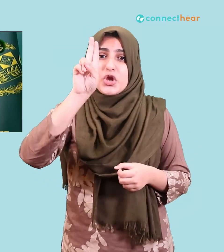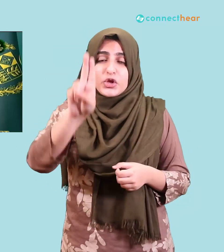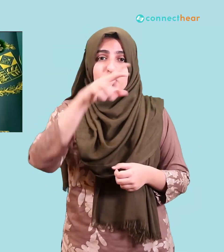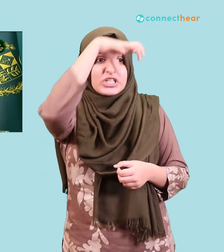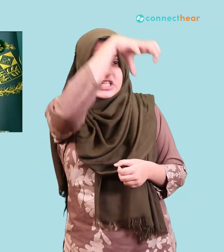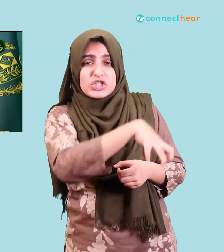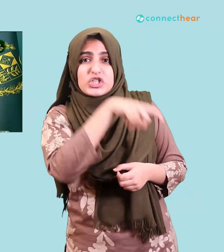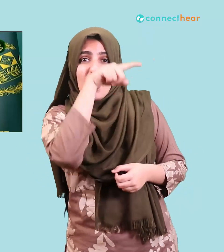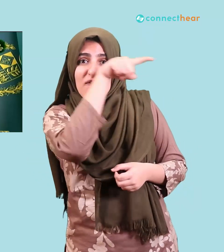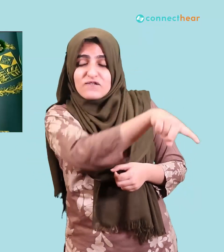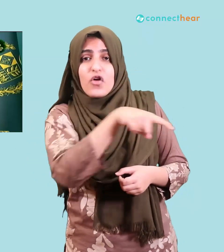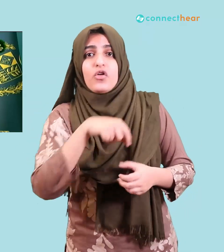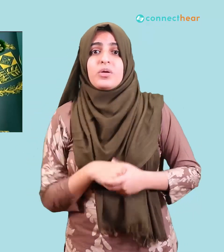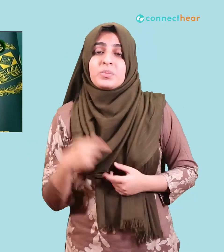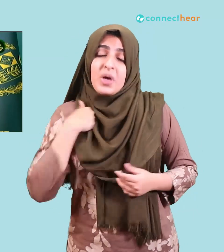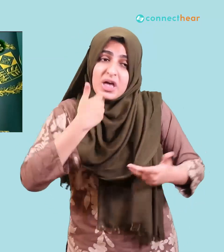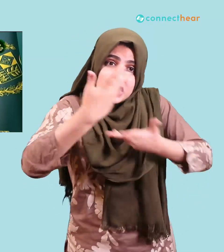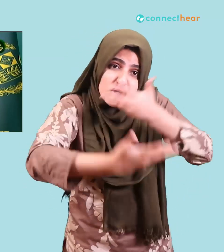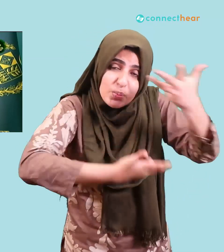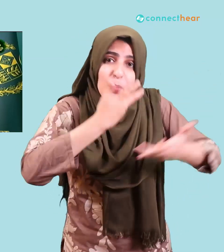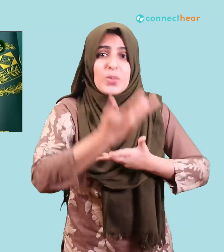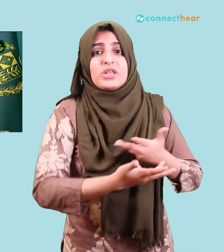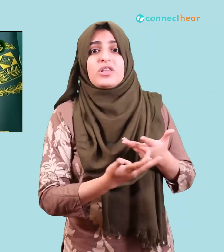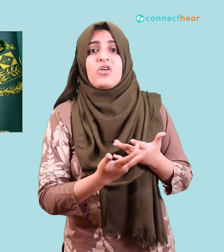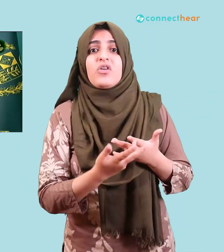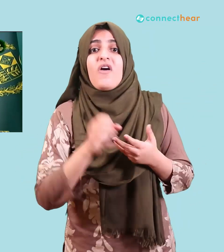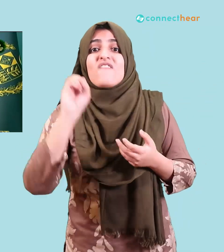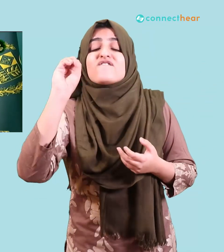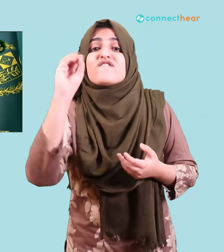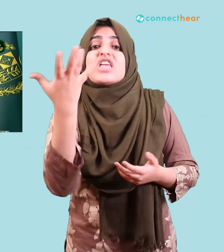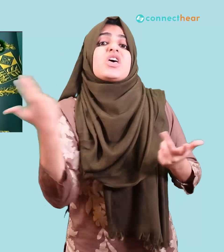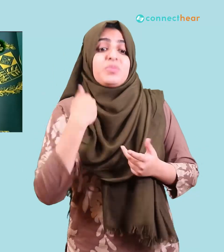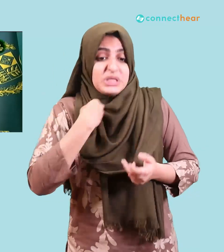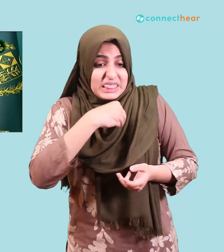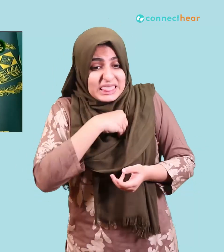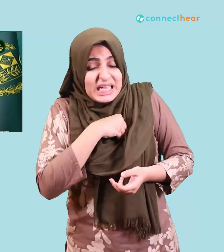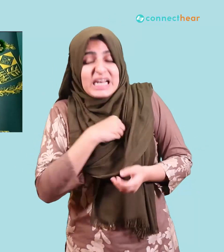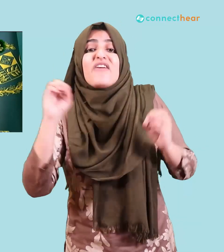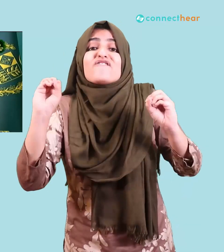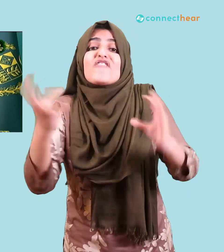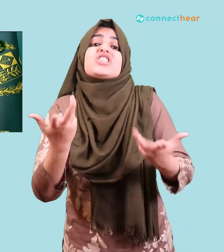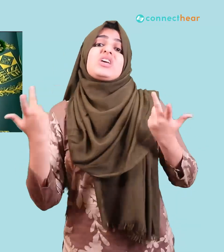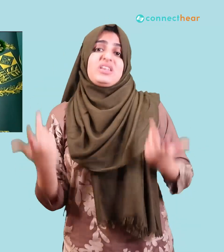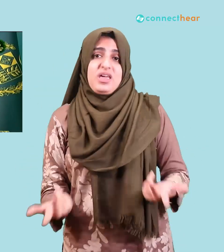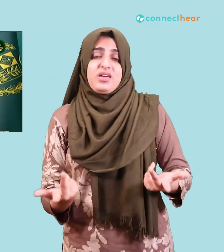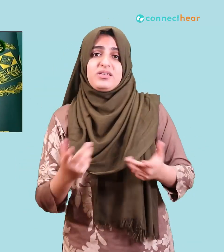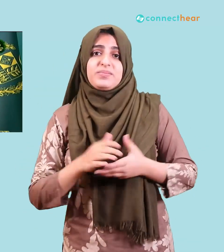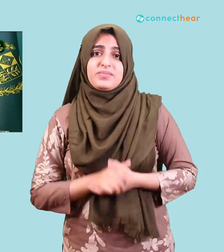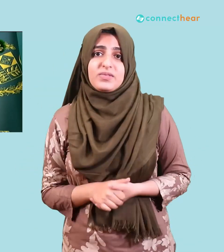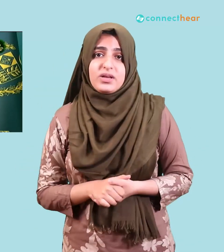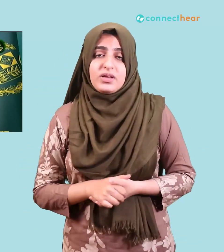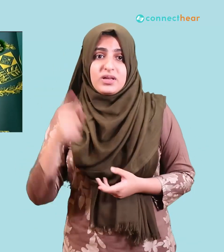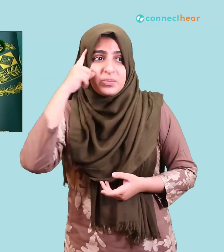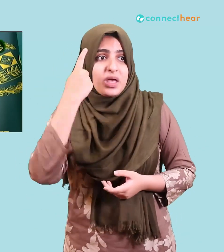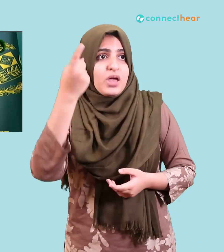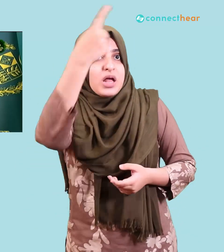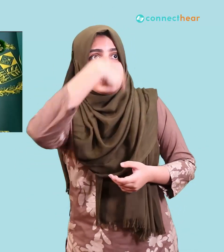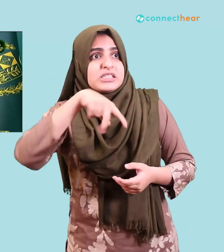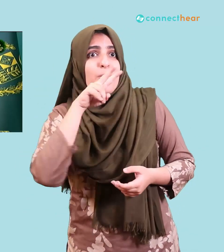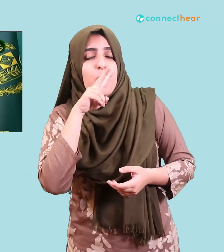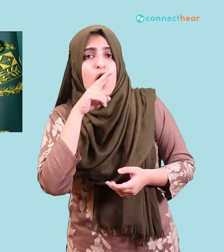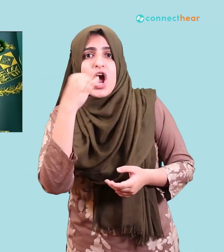میں، ہم ان کو یہ بتائیں کہ کیوں ہمیں تکلیف ہوتی ہے جب یہ آزادی